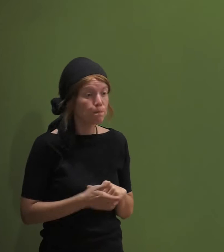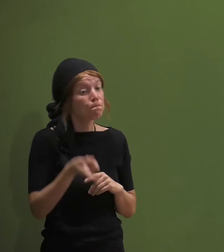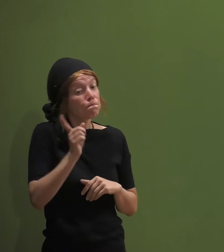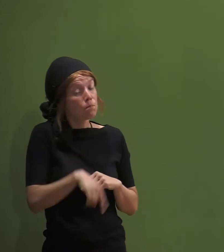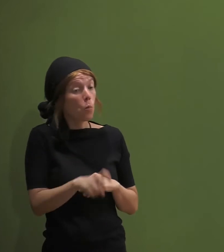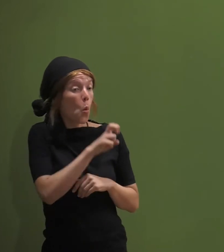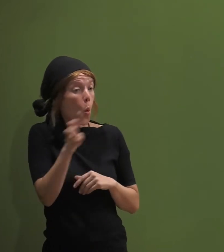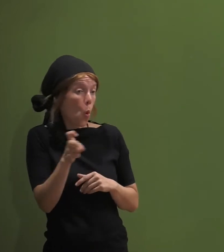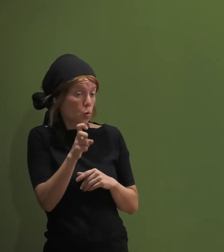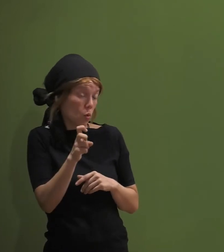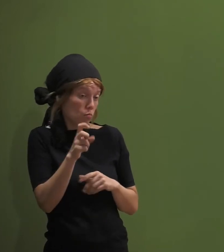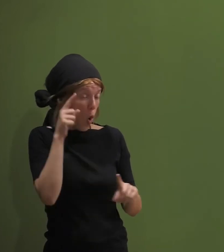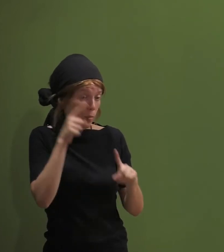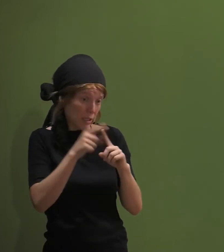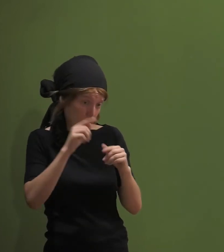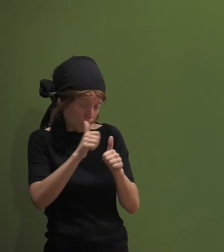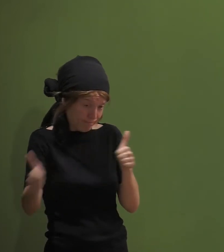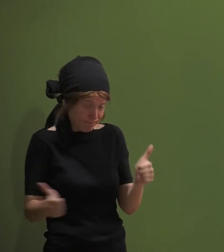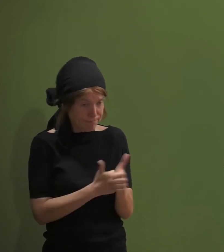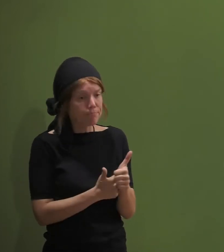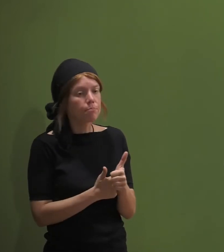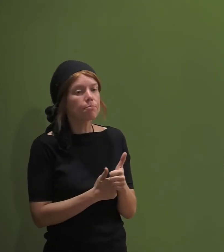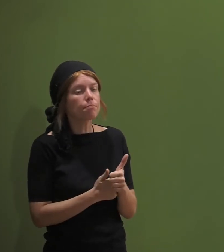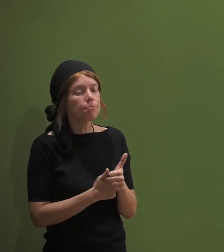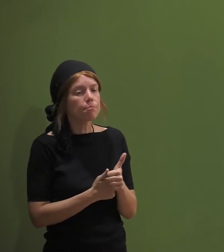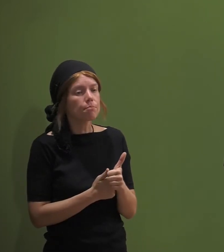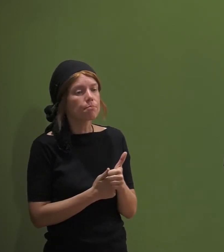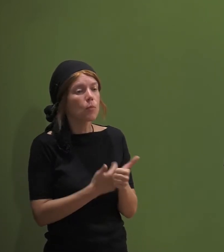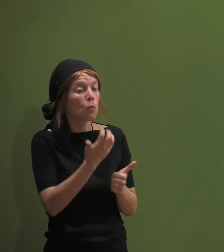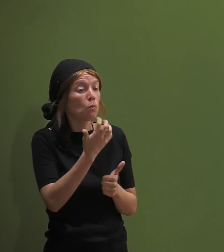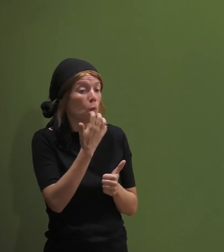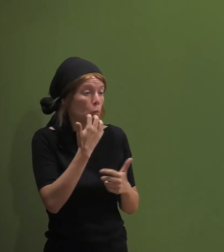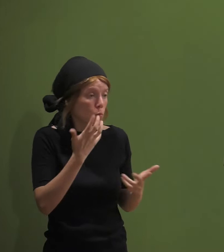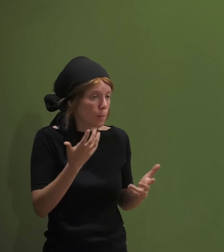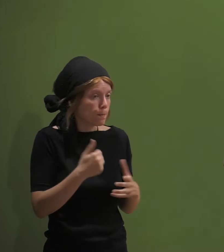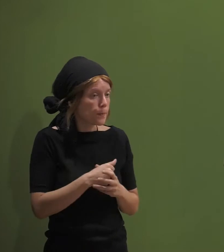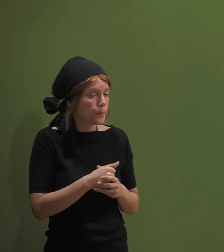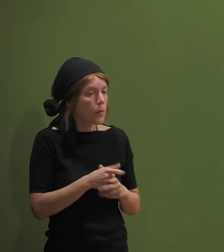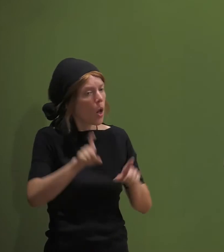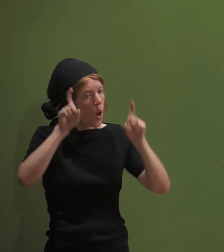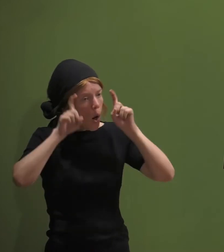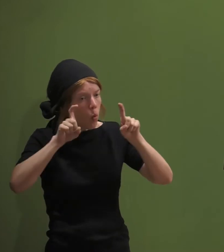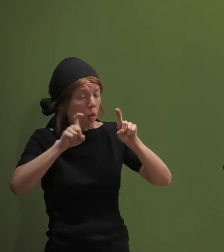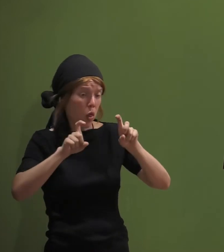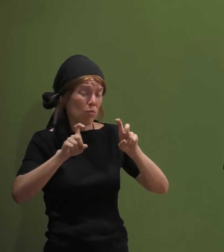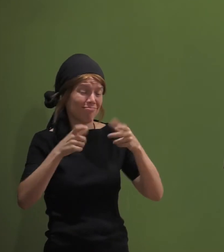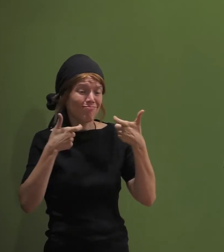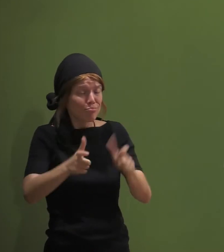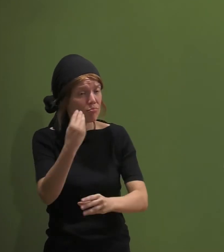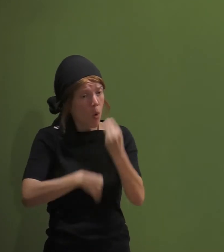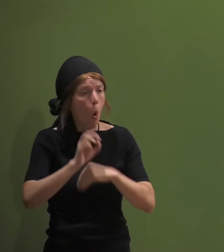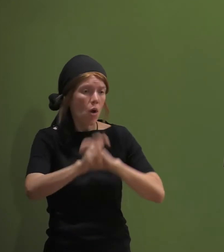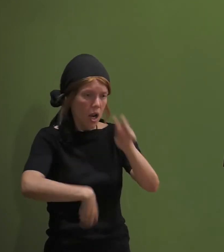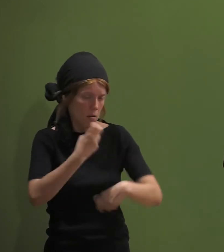También aparecen otros subobjetivos no relacionados directamente con el consumo de alimentos, aunque sí, por ejemplo, con la educación en el consumo o en el